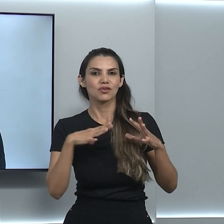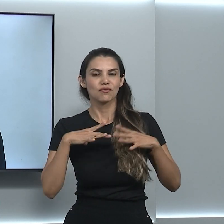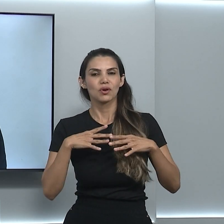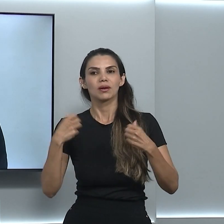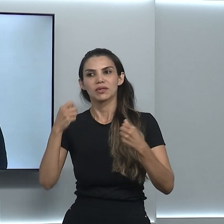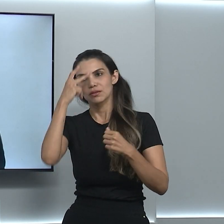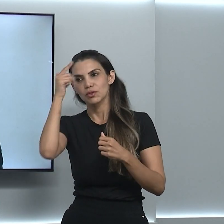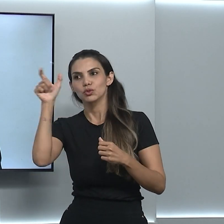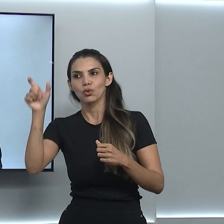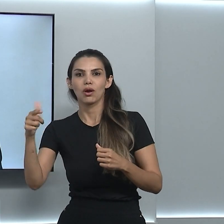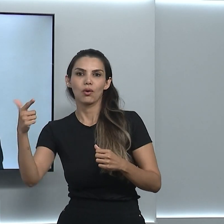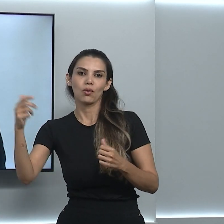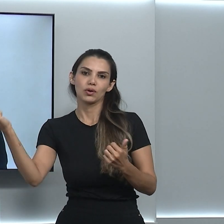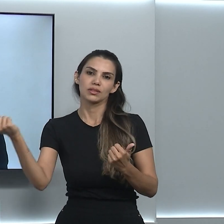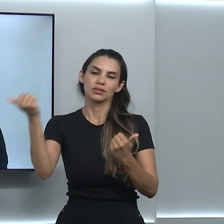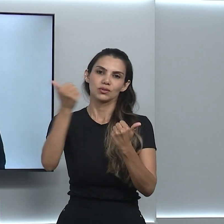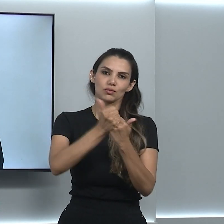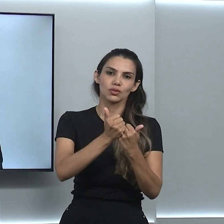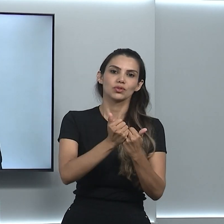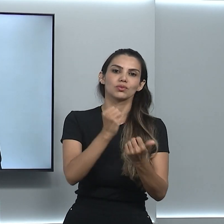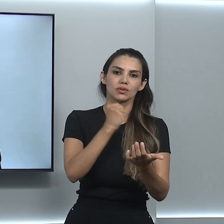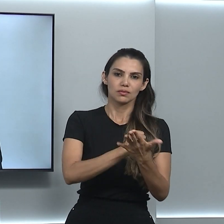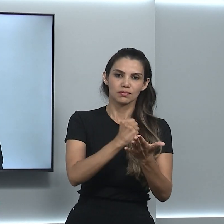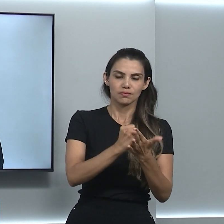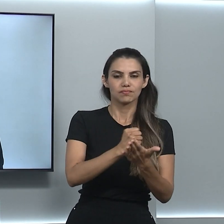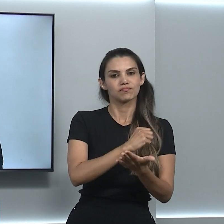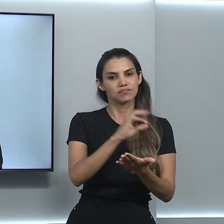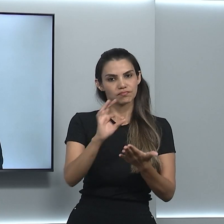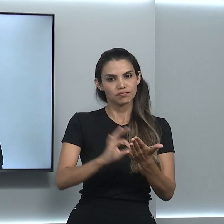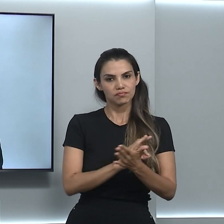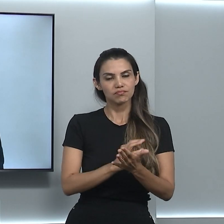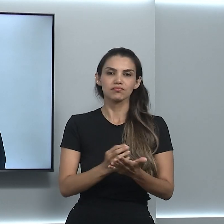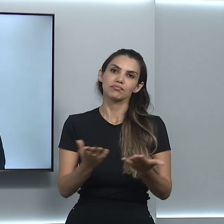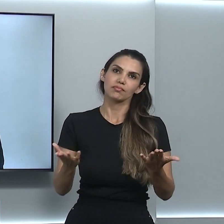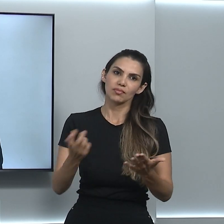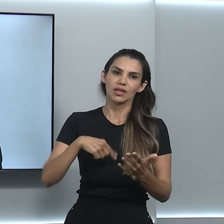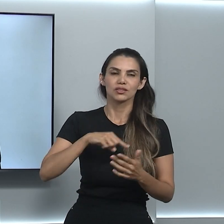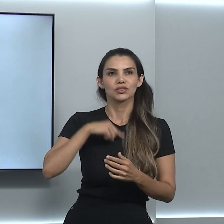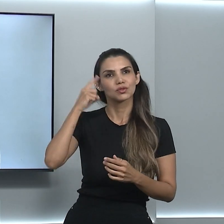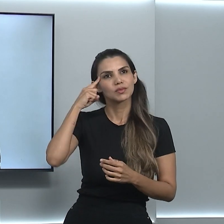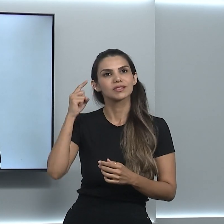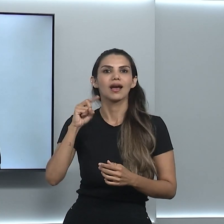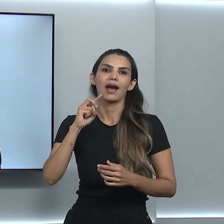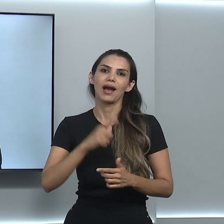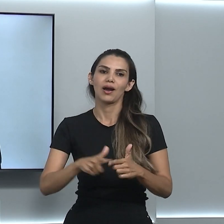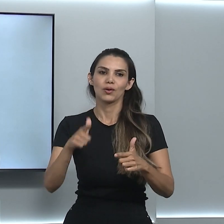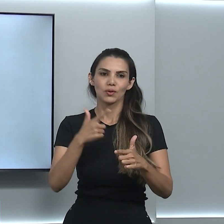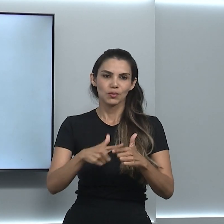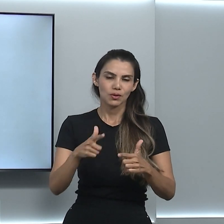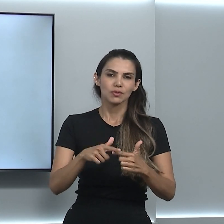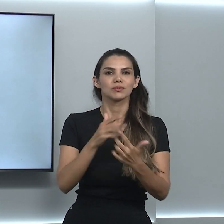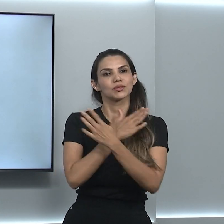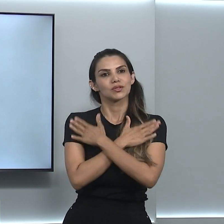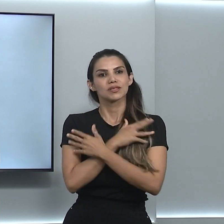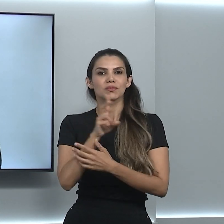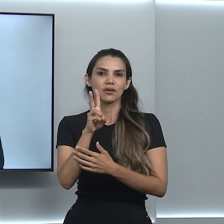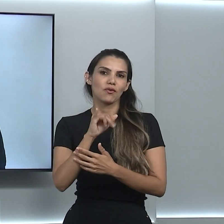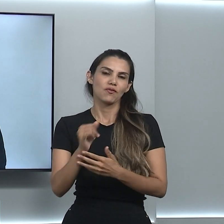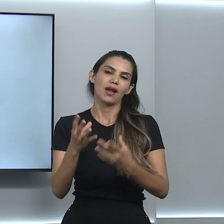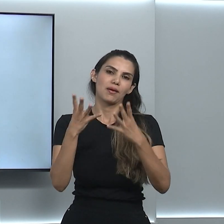para substituí-lo. É claro que a gente não pode esperar que isso seja a solução do problema do desemprego no